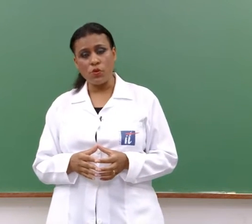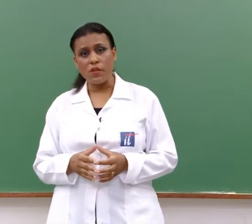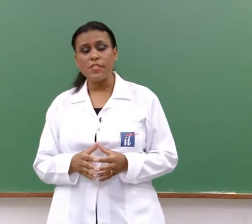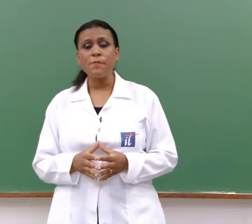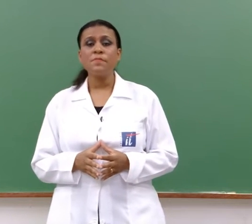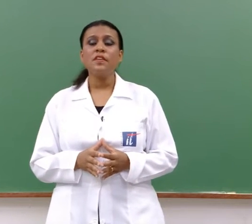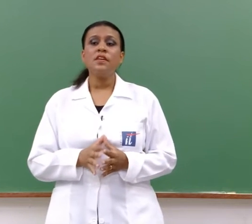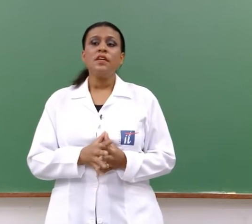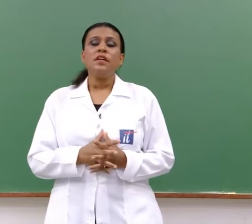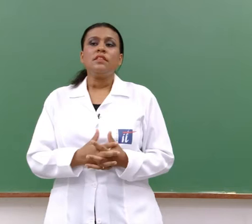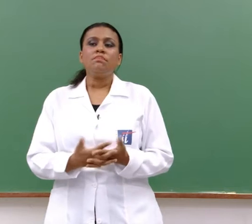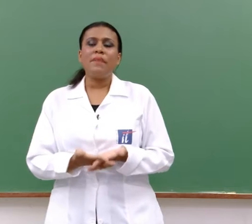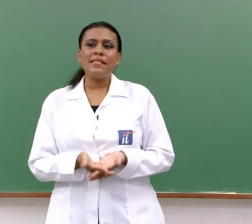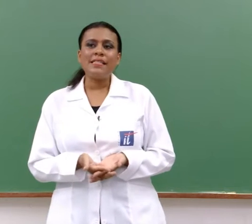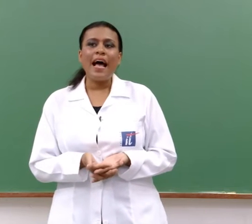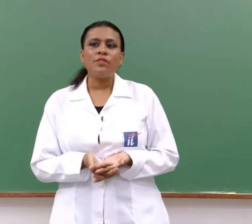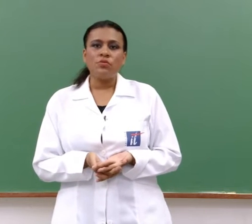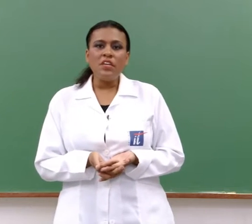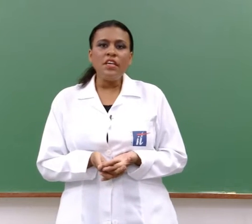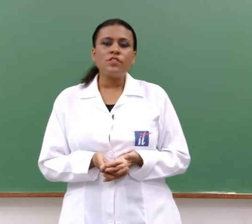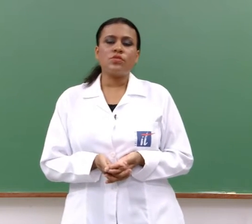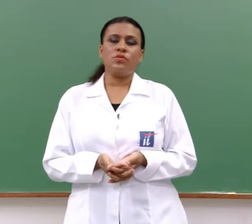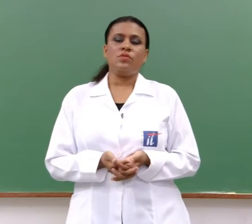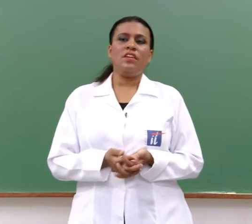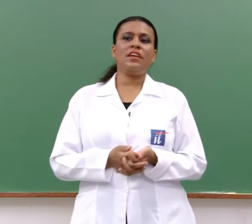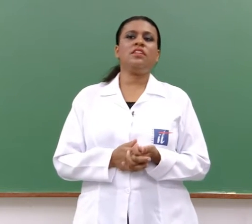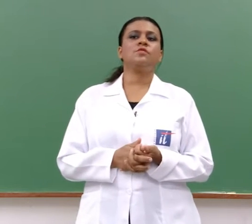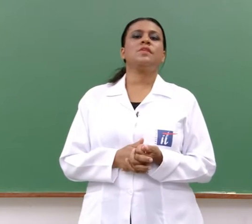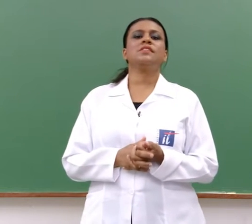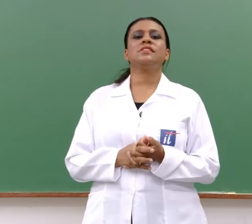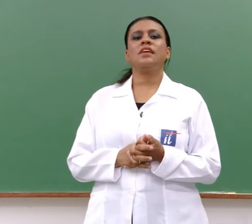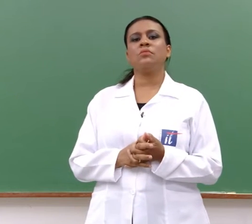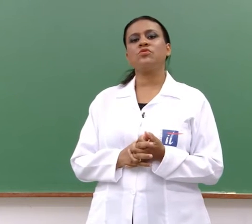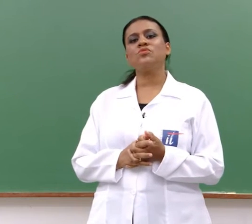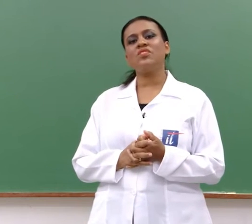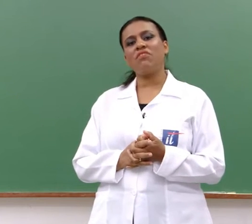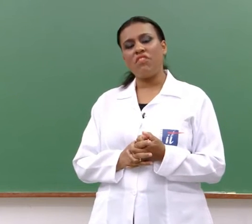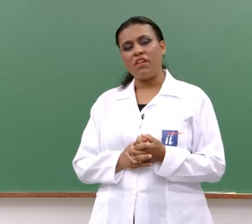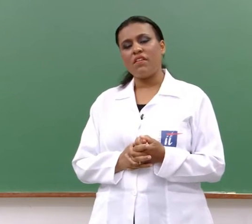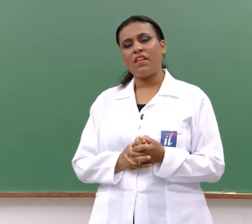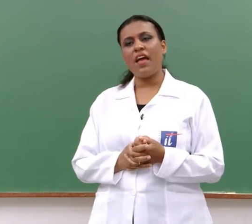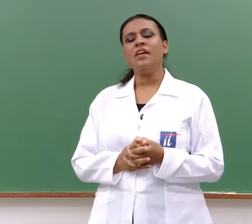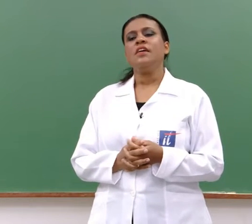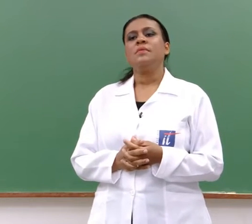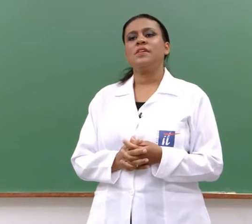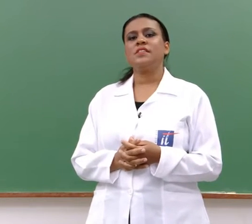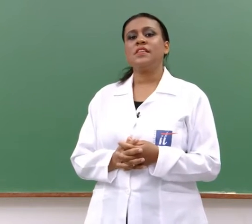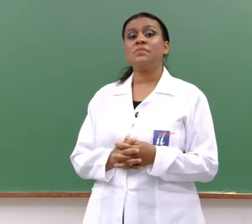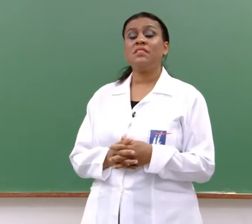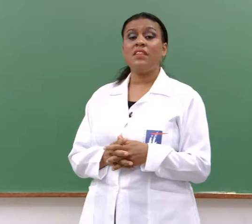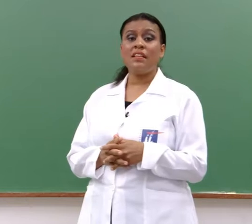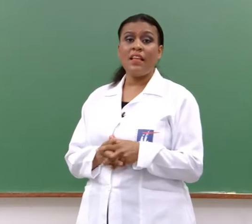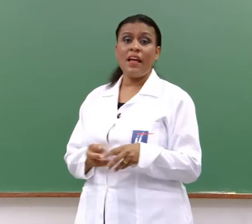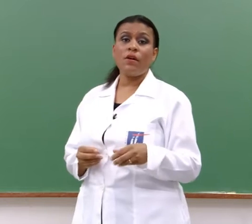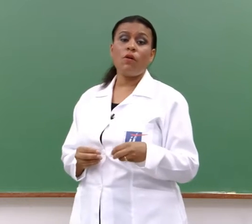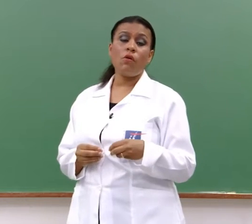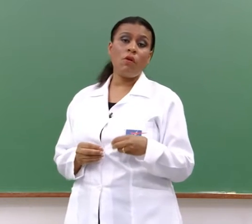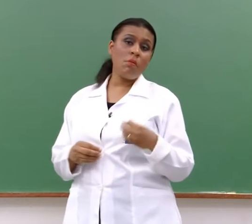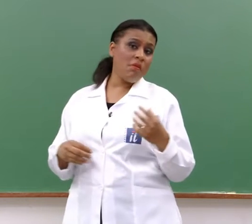pessoas. Passado isso, o que nós precisamos nos ater, né? Precisamos entender como é